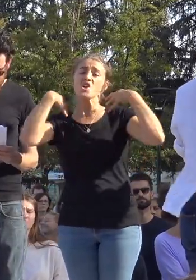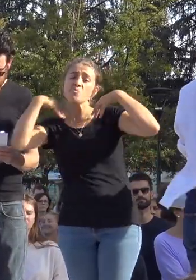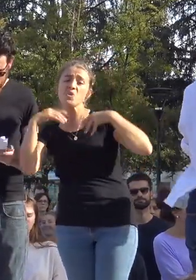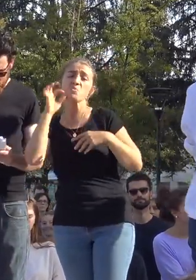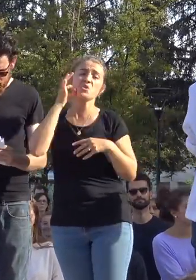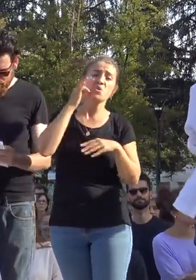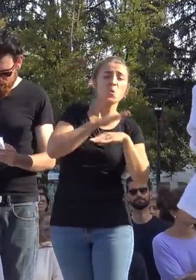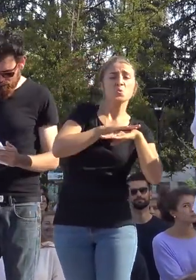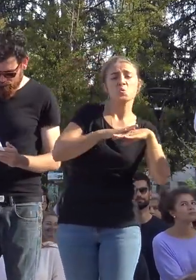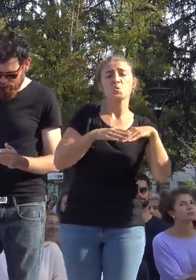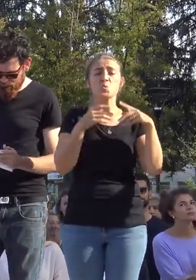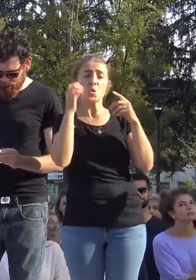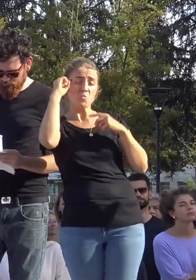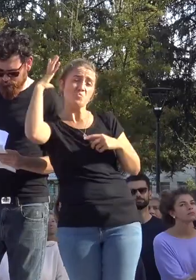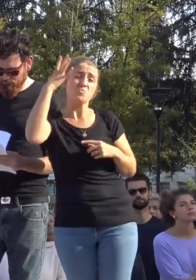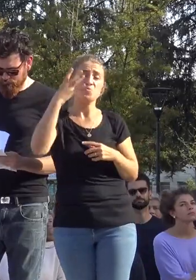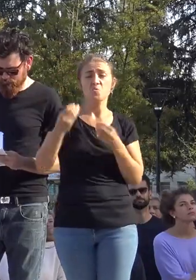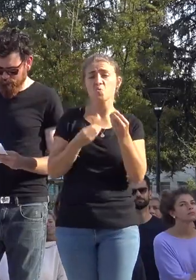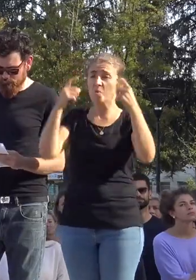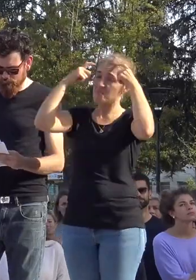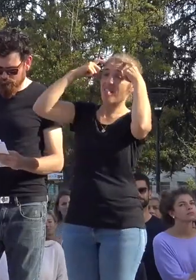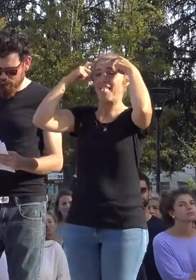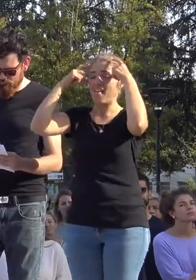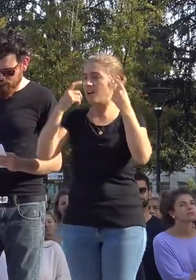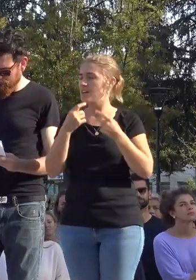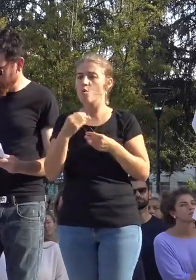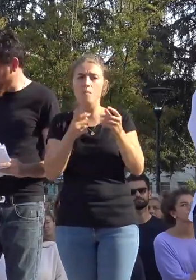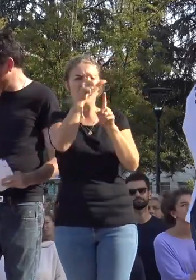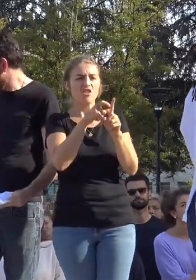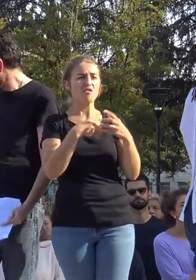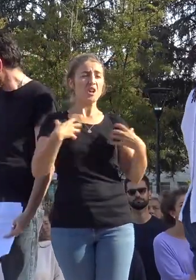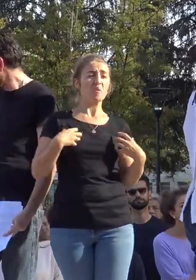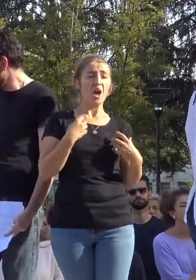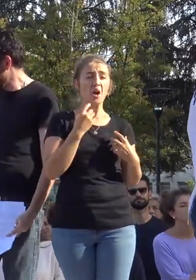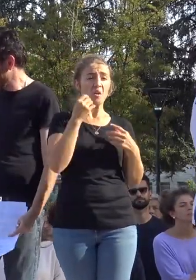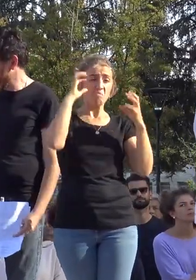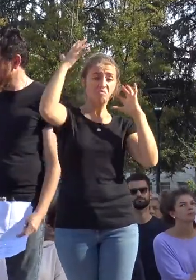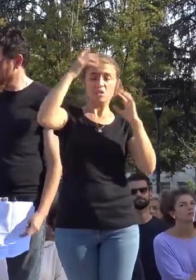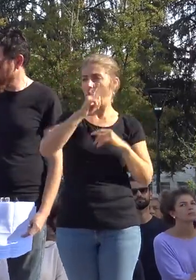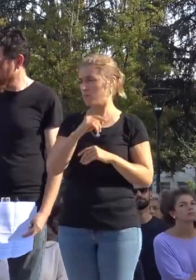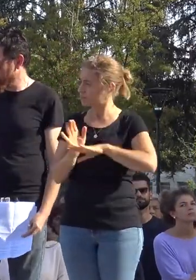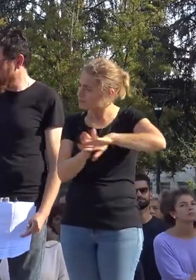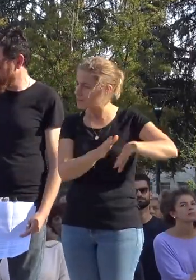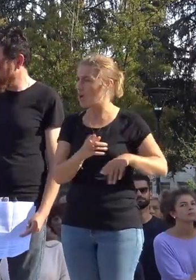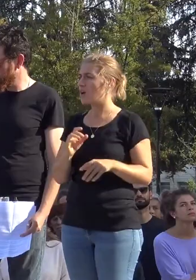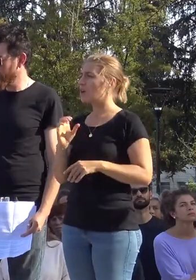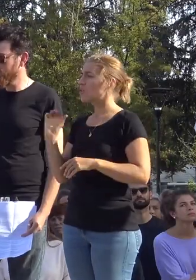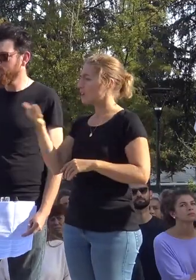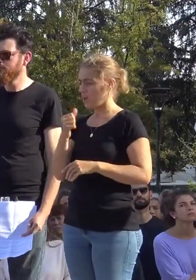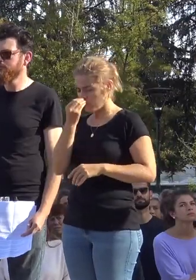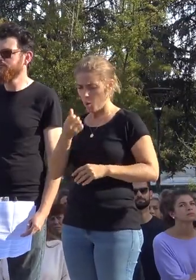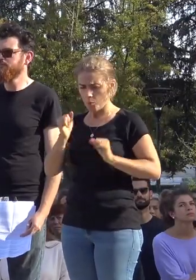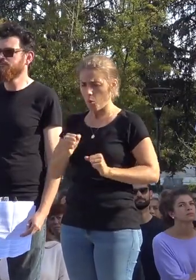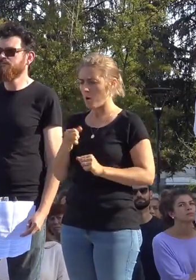bisounours ou d'experts en blouse blanche. Revendiquons pour nous et nos enfants nos droits à respirer de l'air